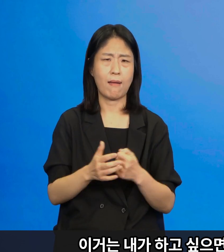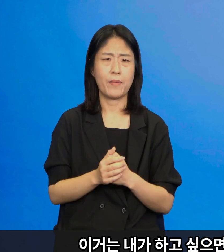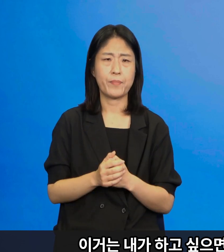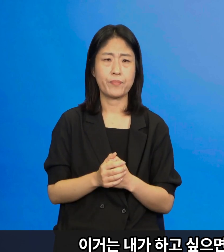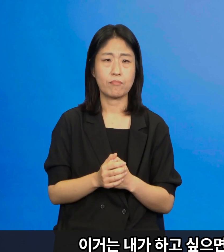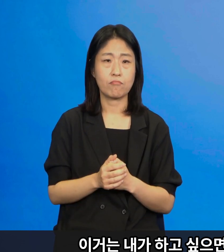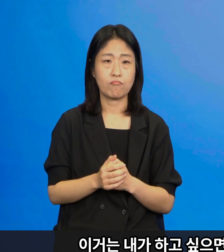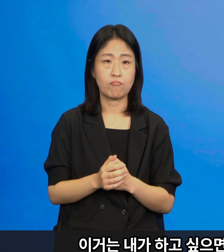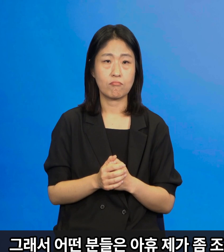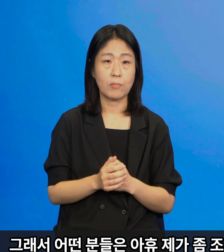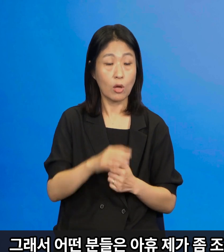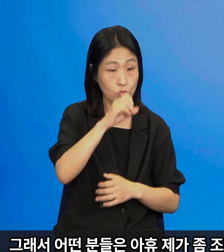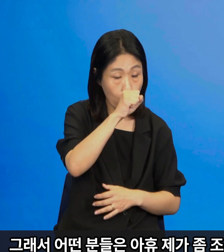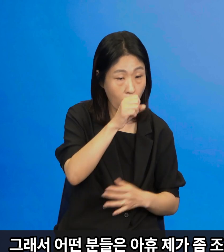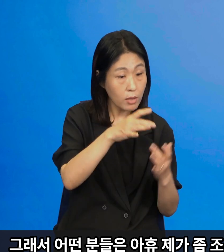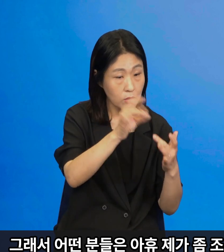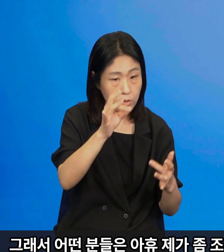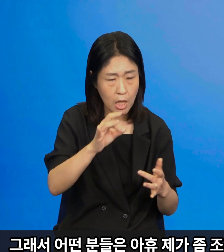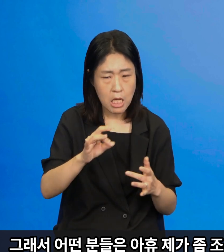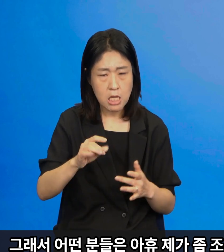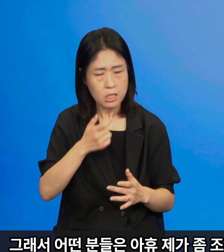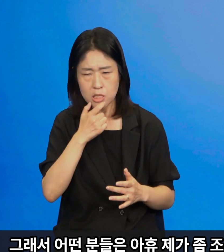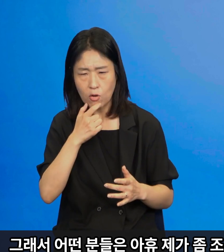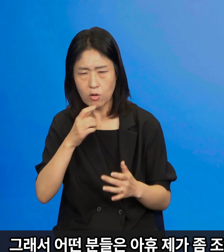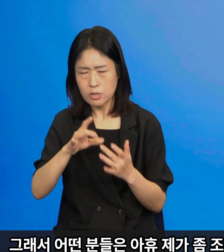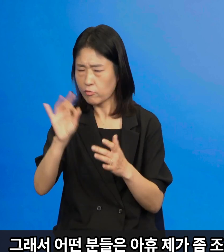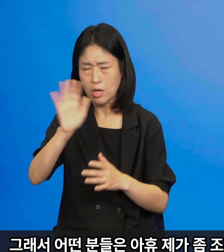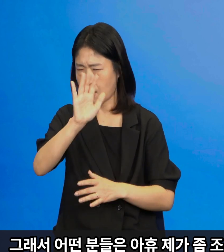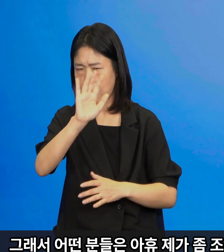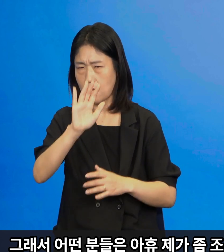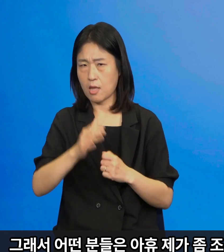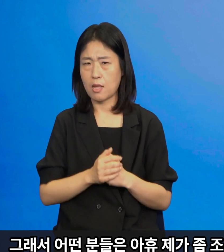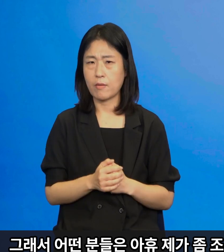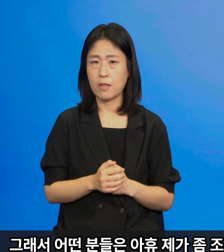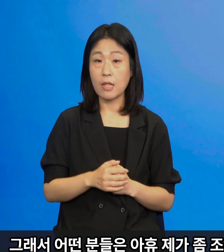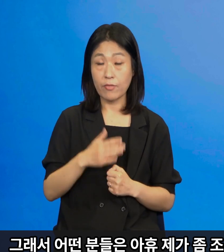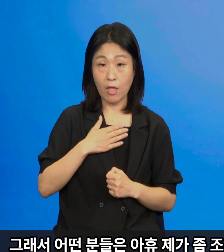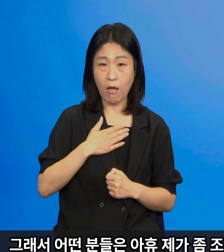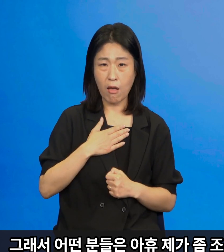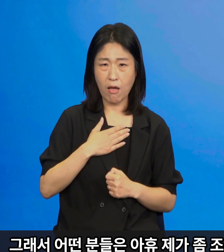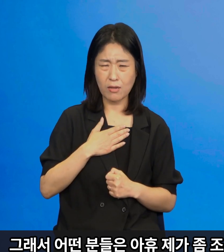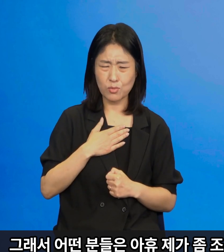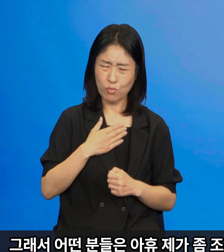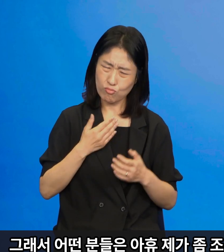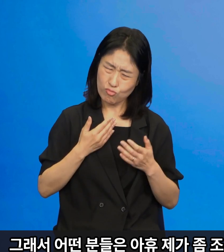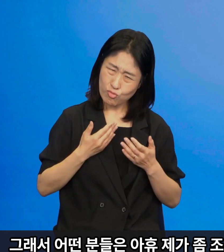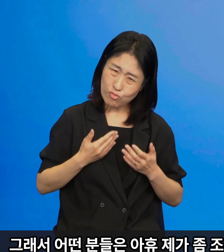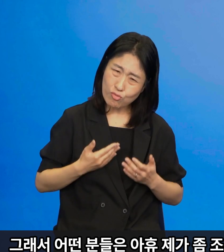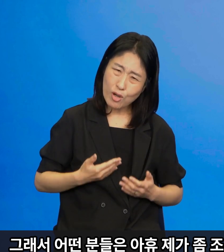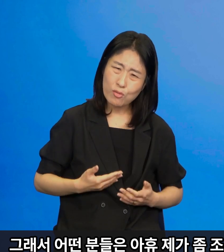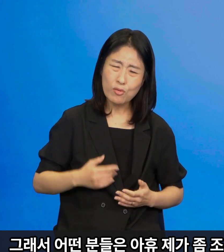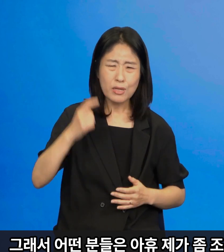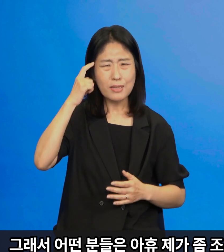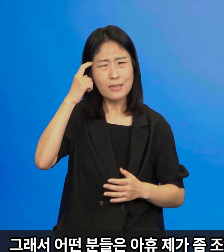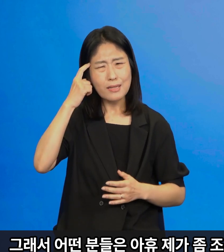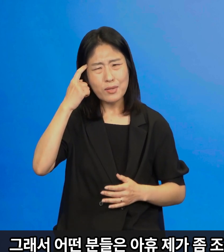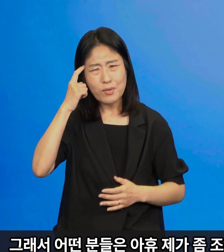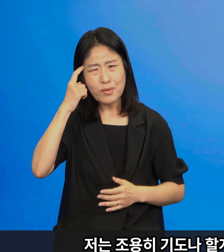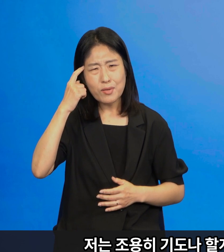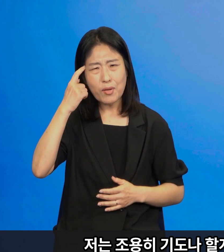하고 싶으면 안 하고. 그래서 어떤 분들은 제가 좀 조용해가지고 영적 전쟁은 못할 것